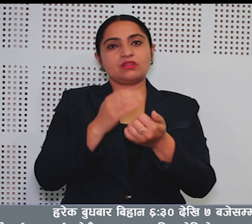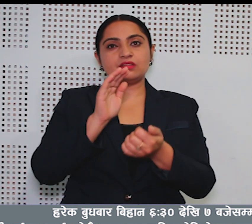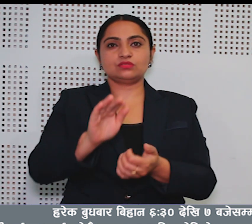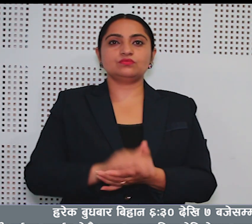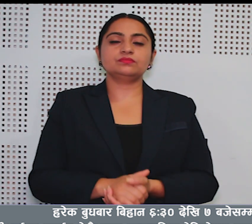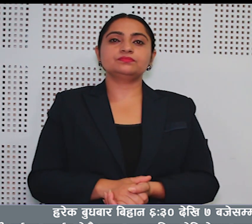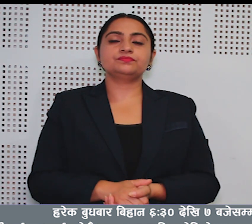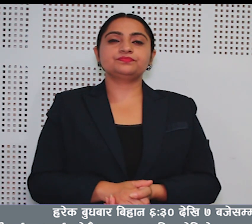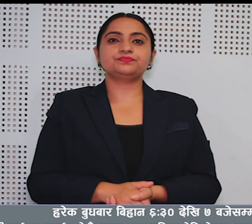पहिले पनि।